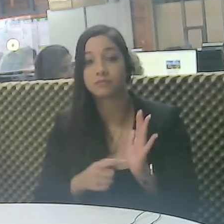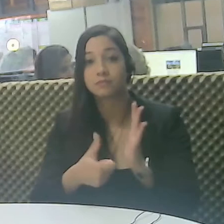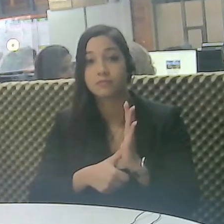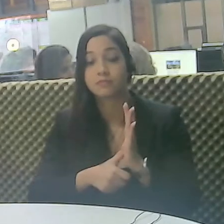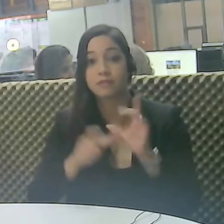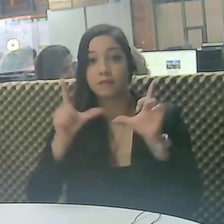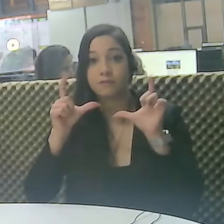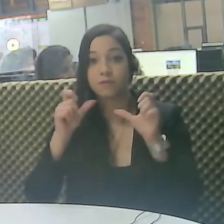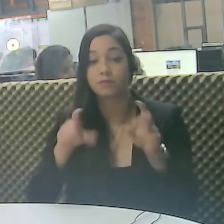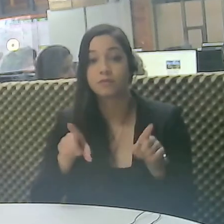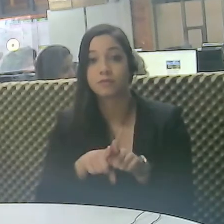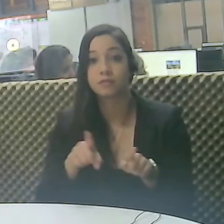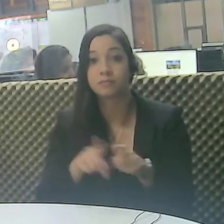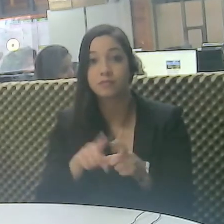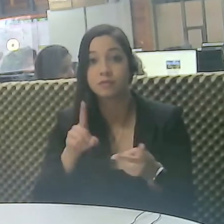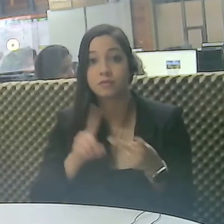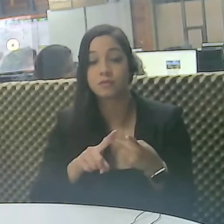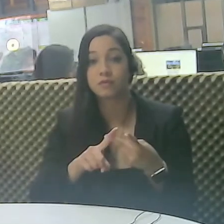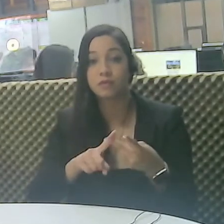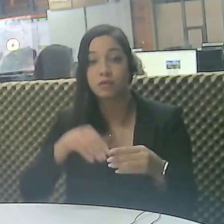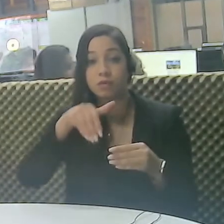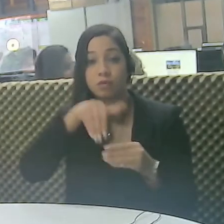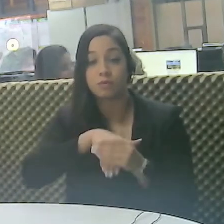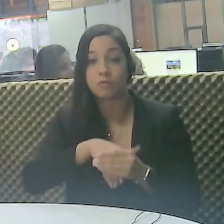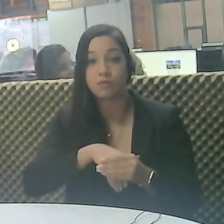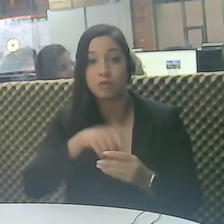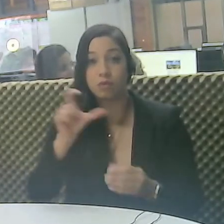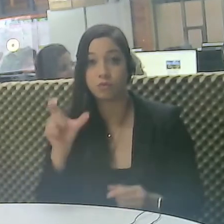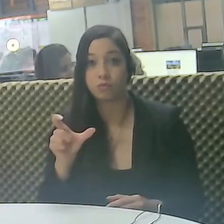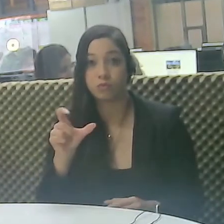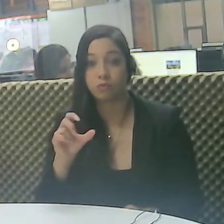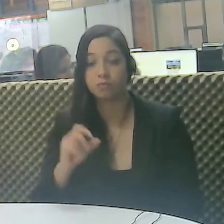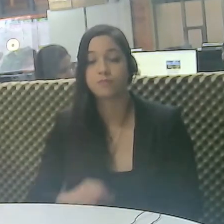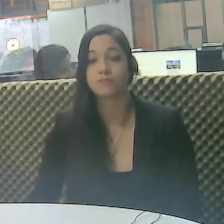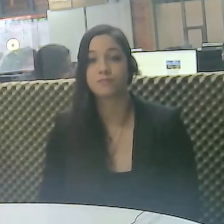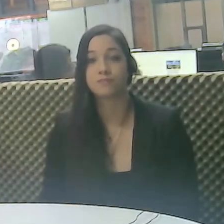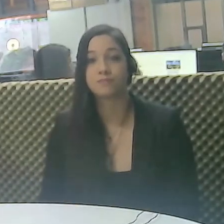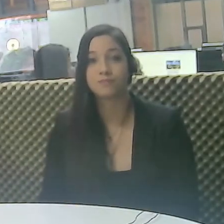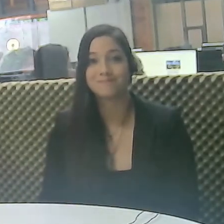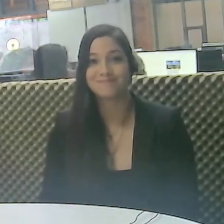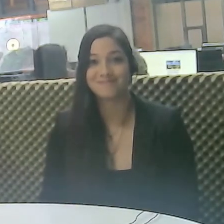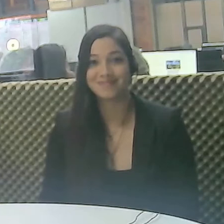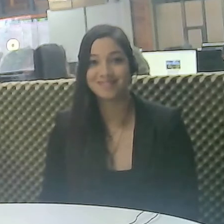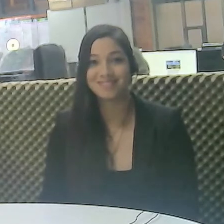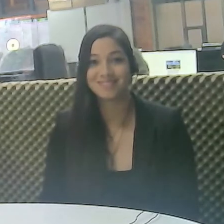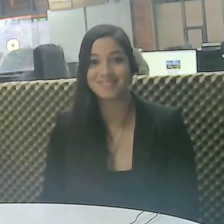com foto, juntamente com o título de eleitor ou e-título.